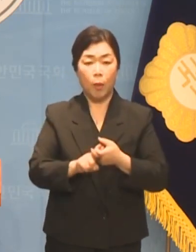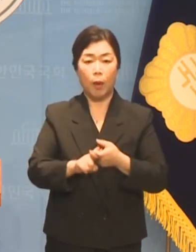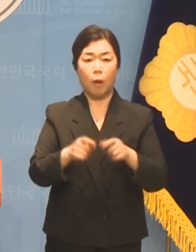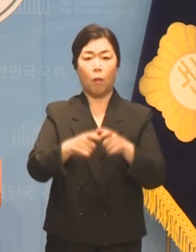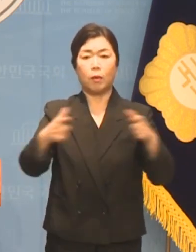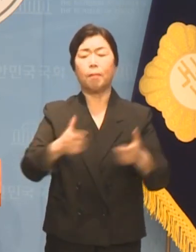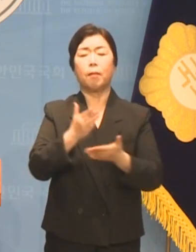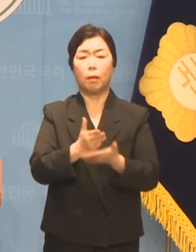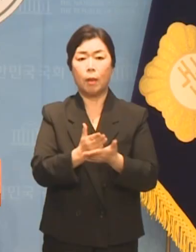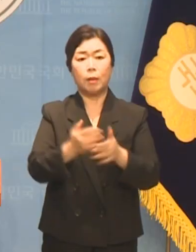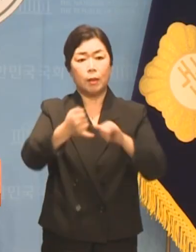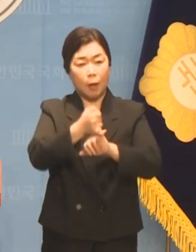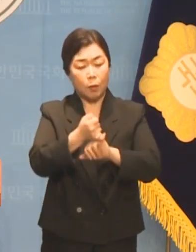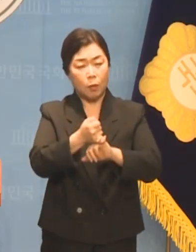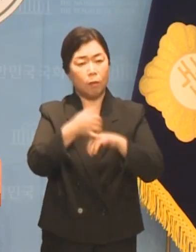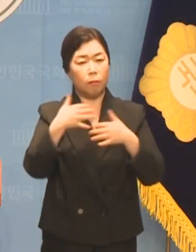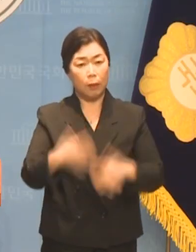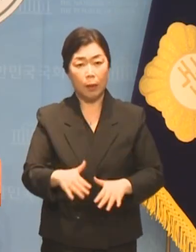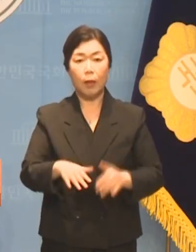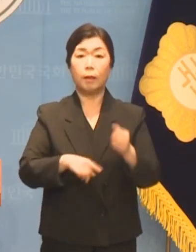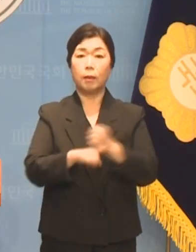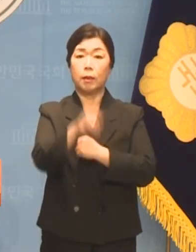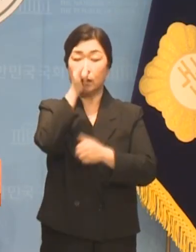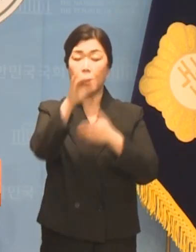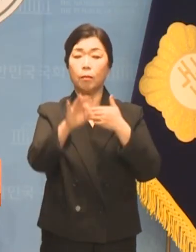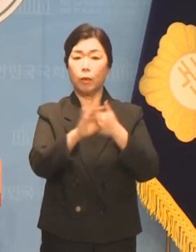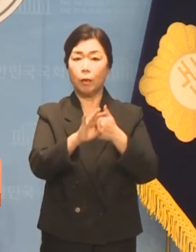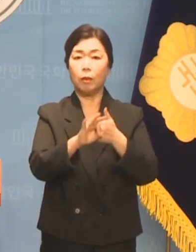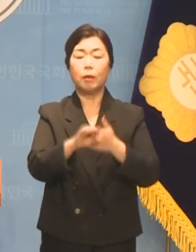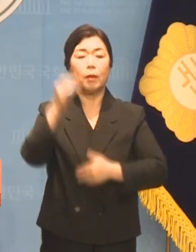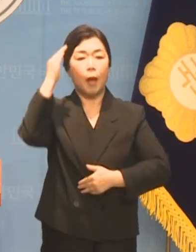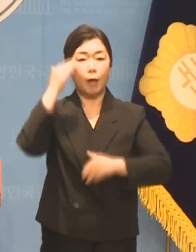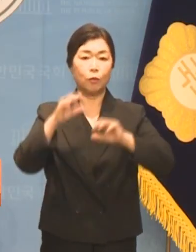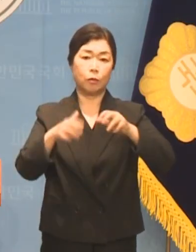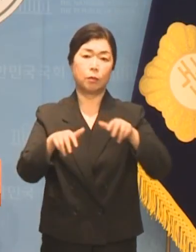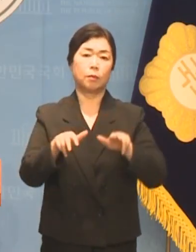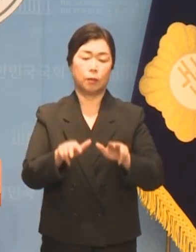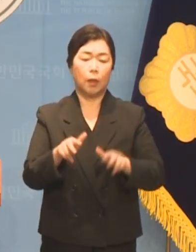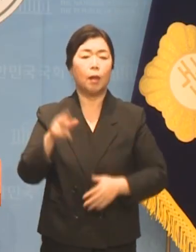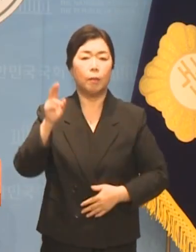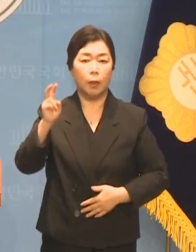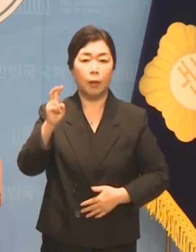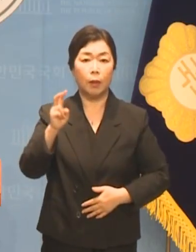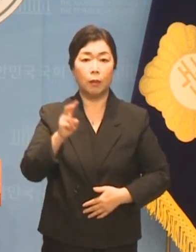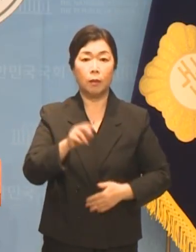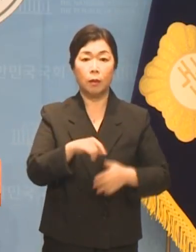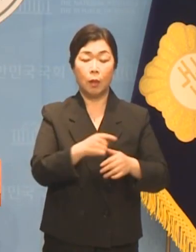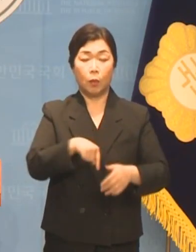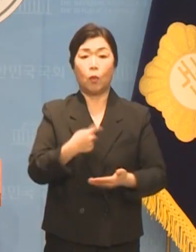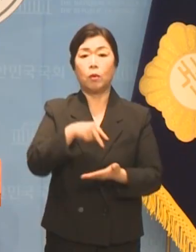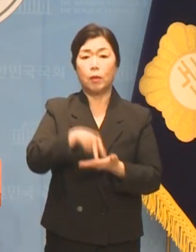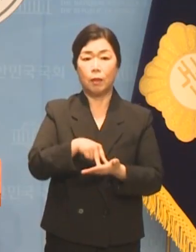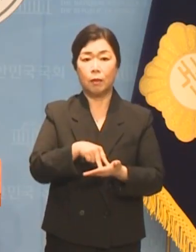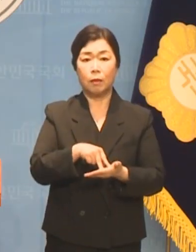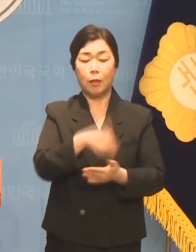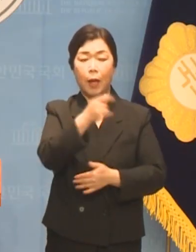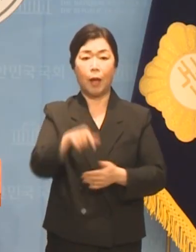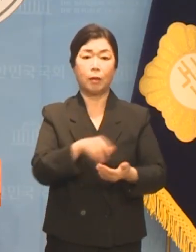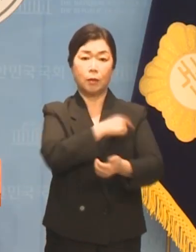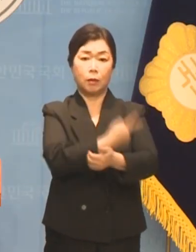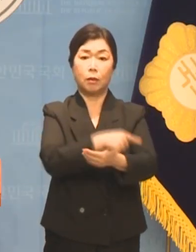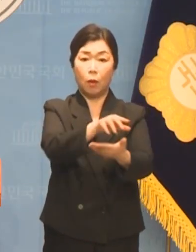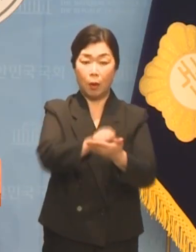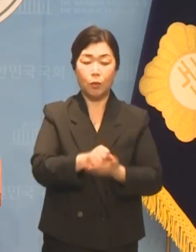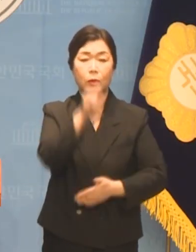약속이 결정적으로 약화되는 상황이 발생할 경우 대한민국은 확보된 독자적 핵능력을 바탕으로